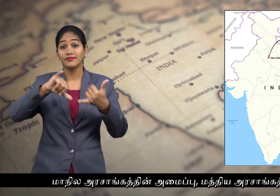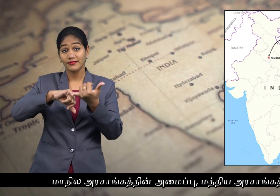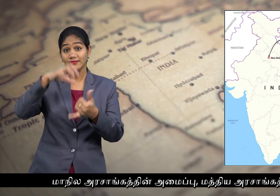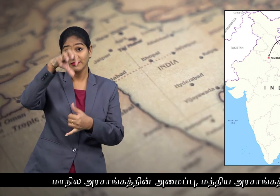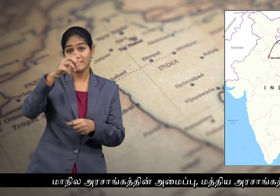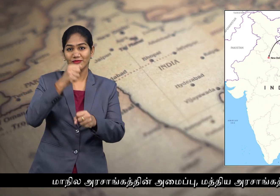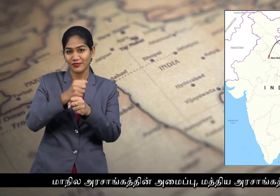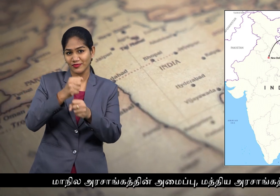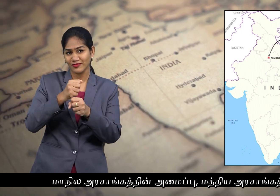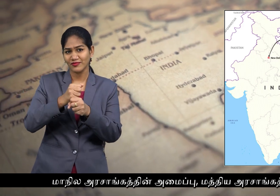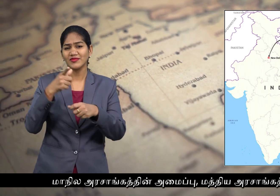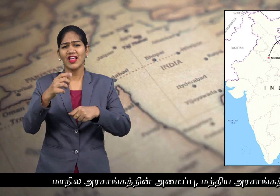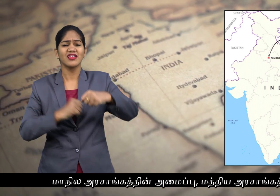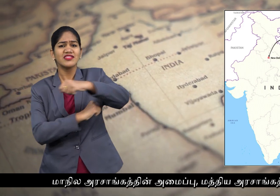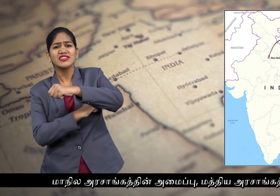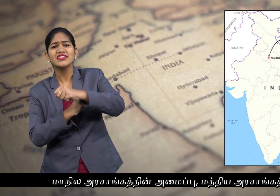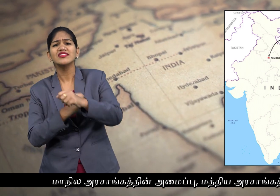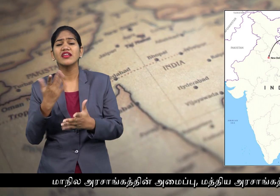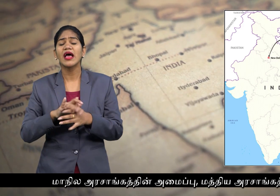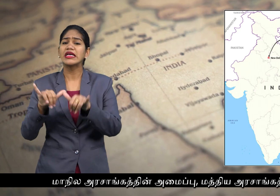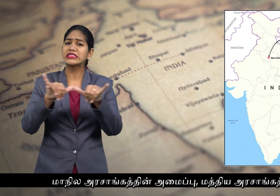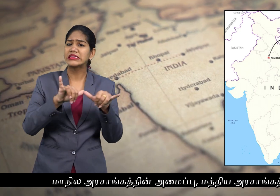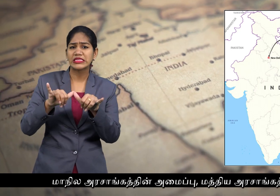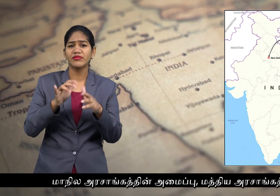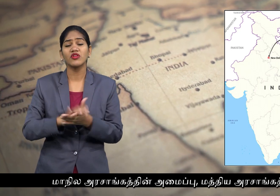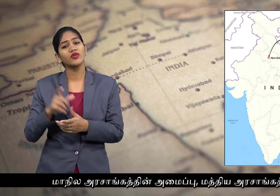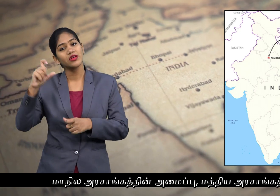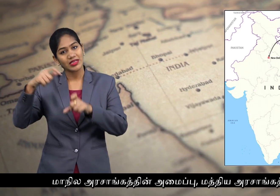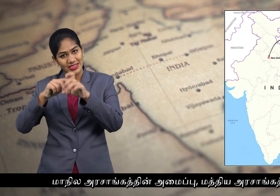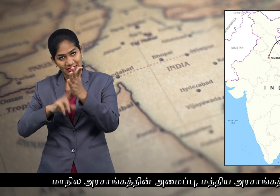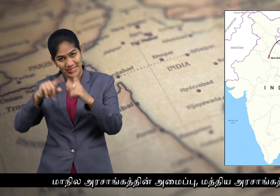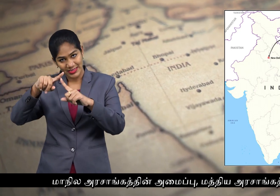மாநில அரசாங்கத்தின் அமைப்பு மத்திய அரசாங்கத்தைப் போலவே